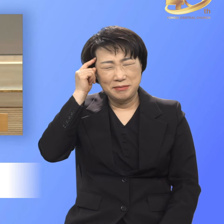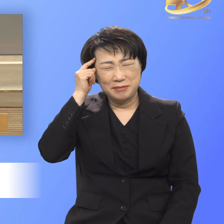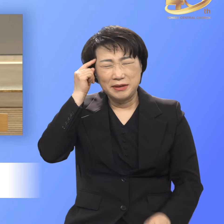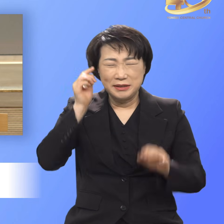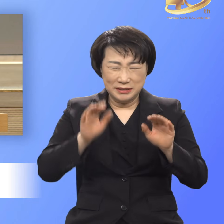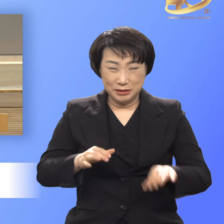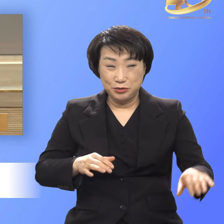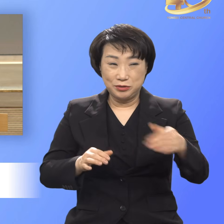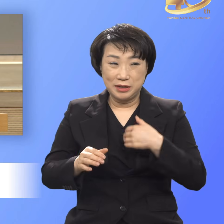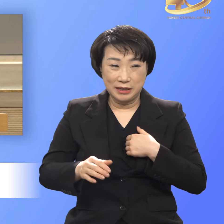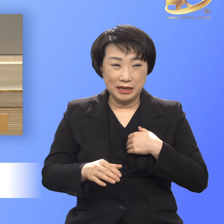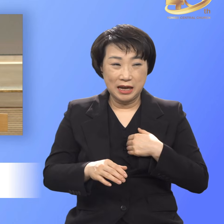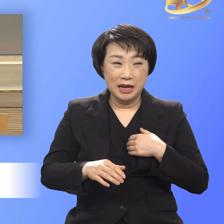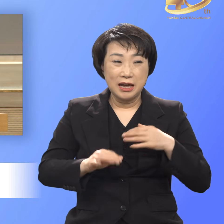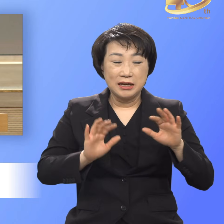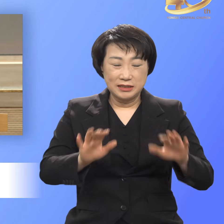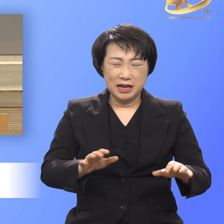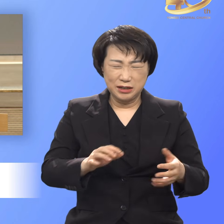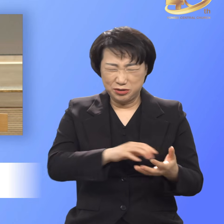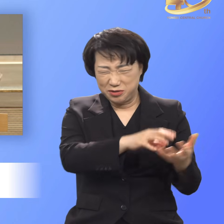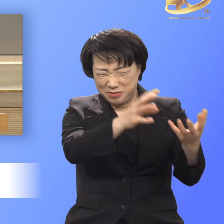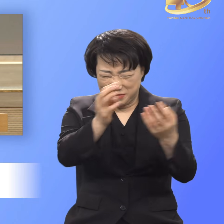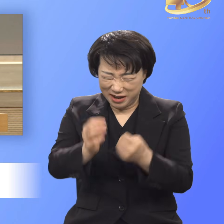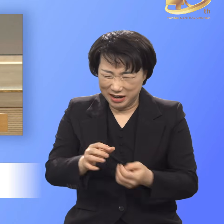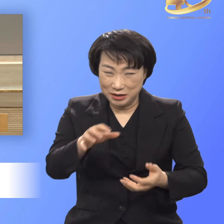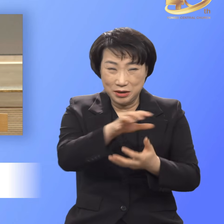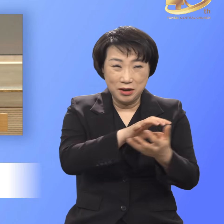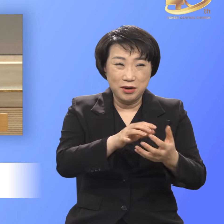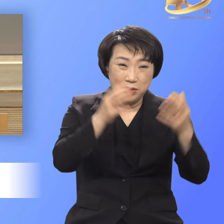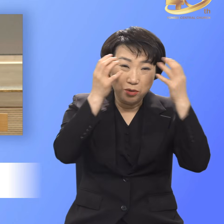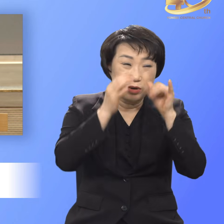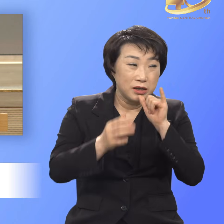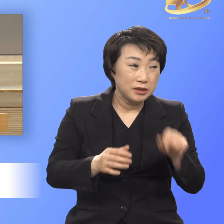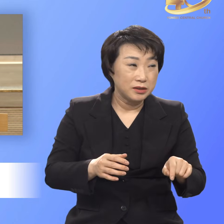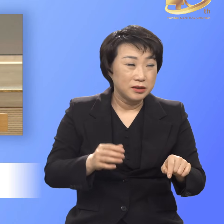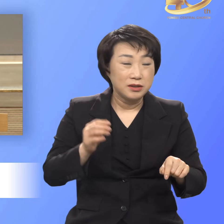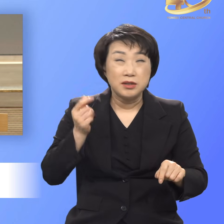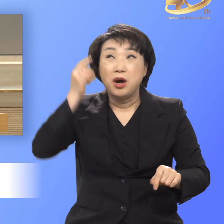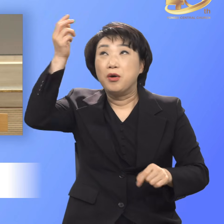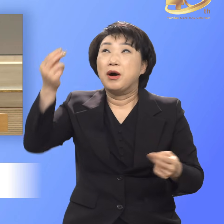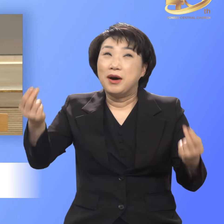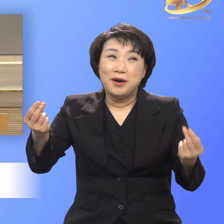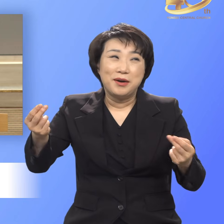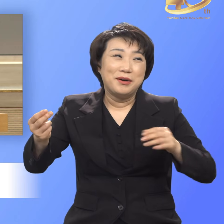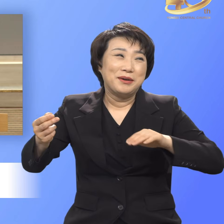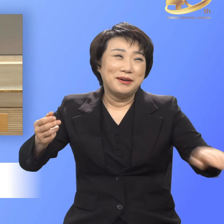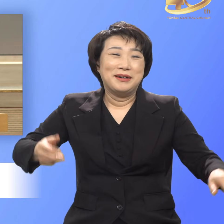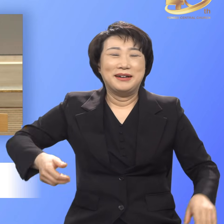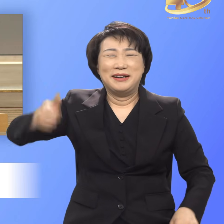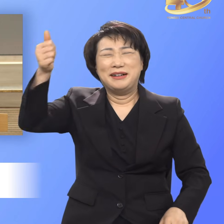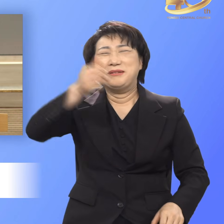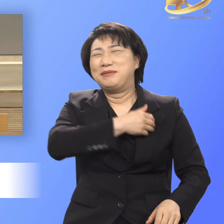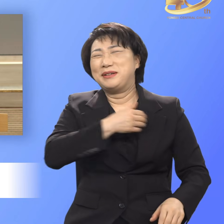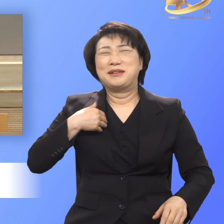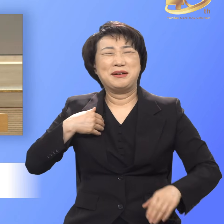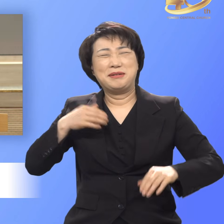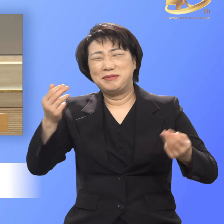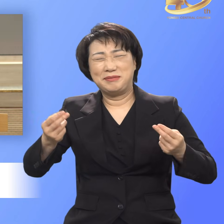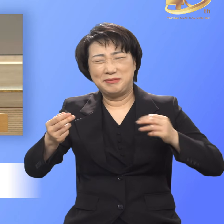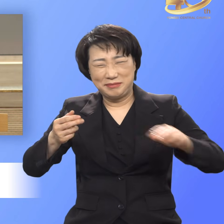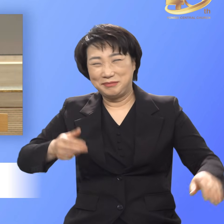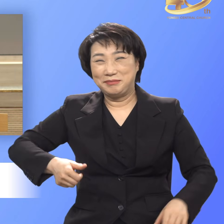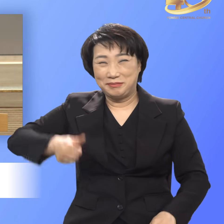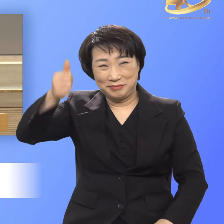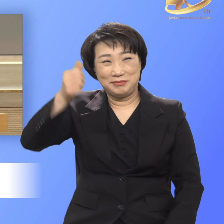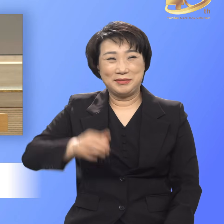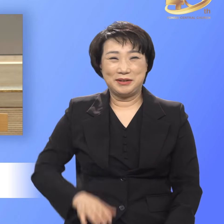생각한데 현재 우리가 당하는 수많은 고난은 착차올 영광과 축히 비교할 수 없다.